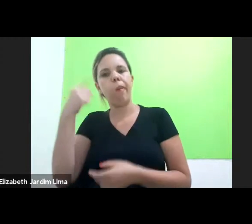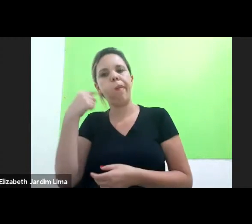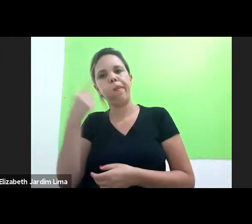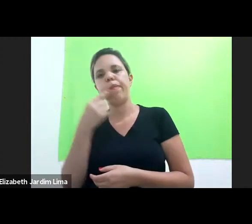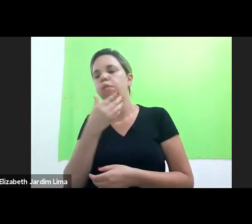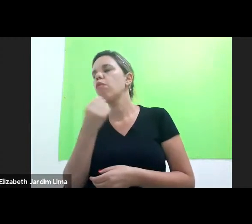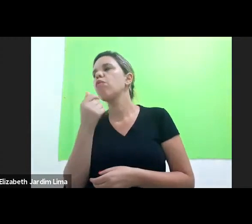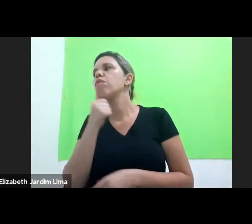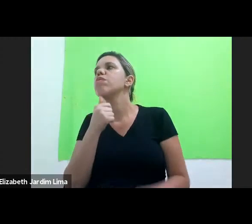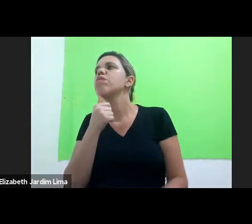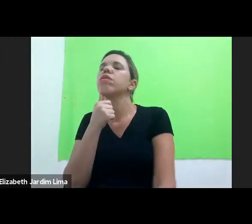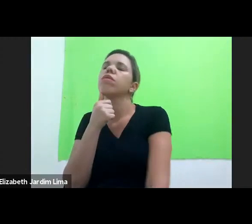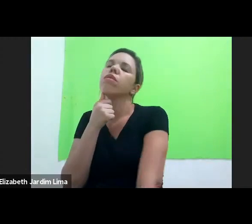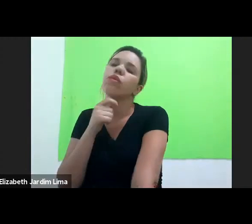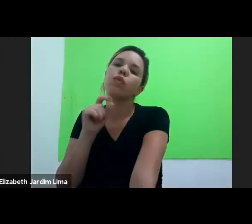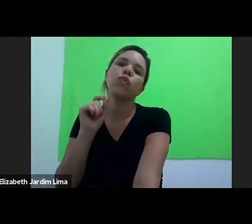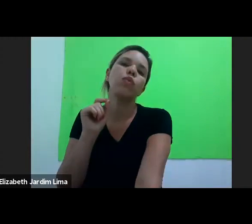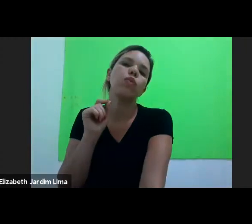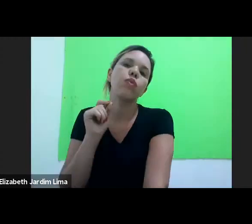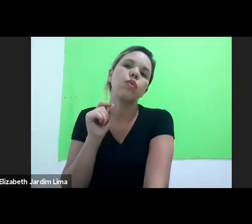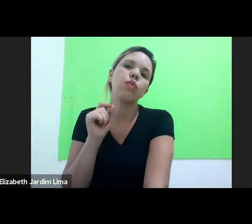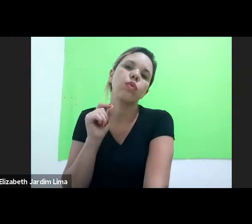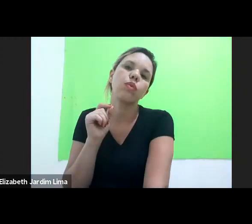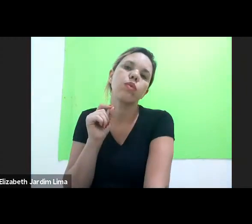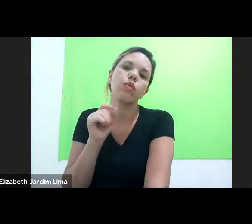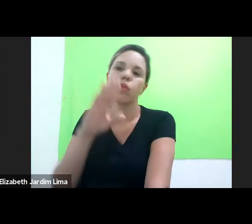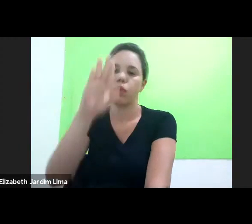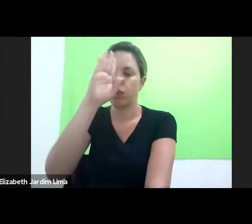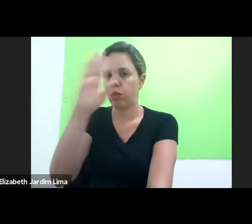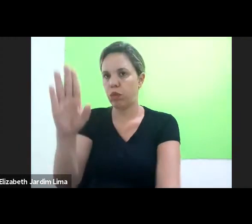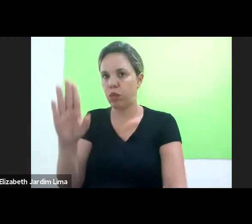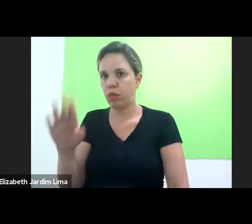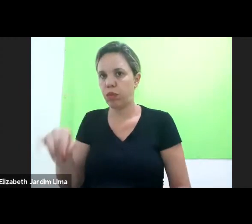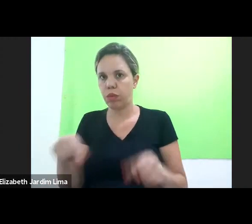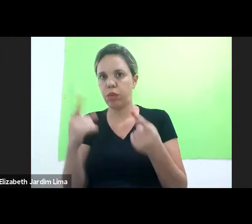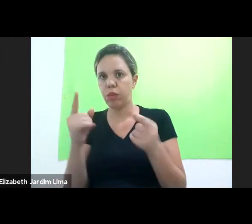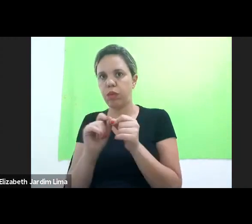advogadas, que o nosso principal desafio é fazer